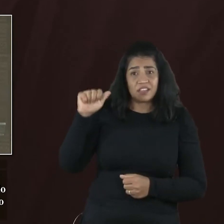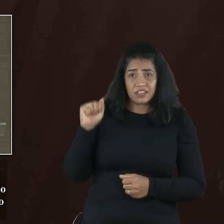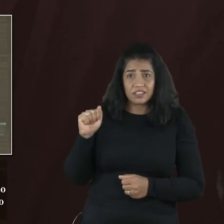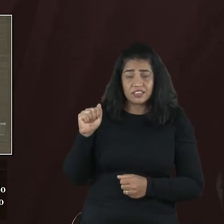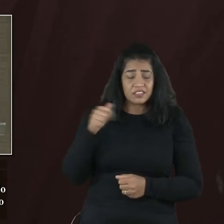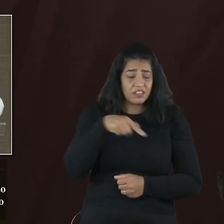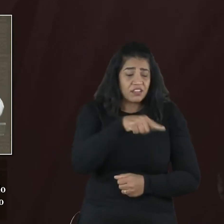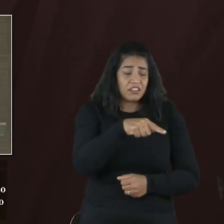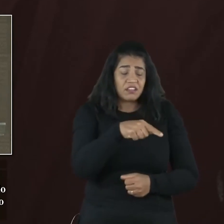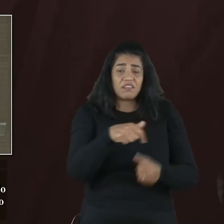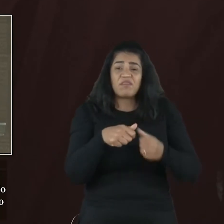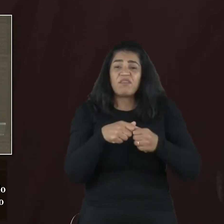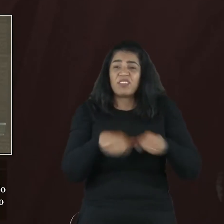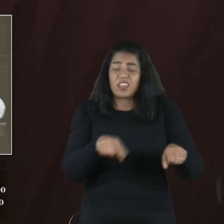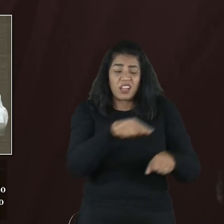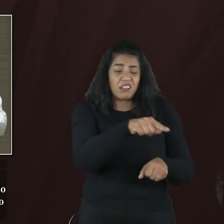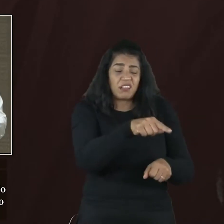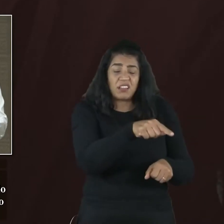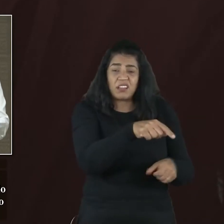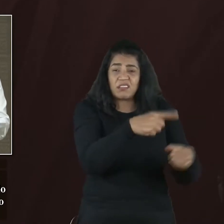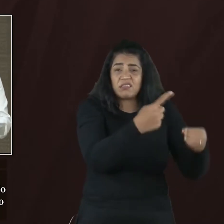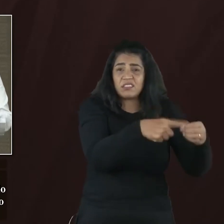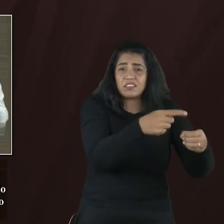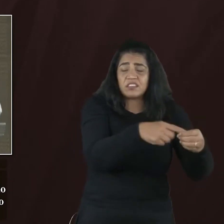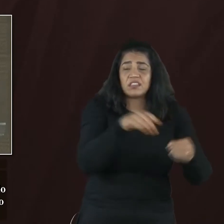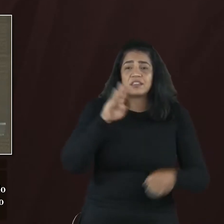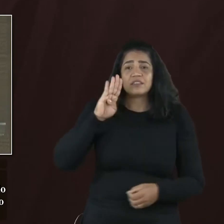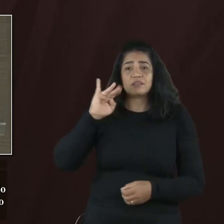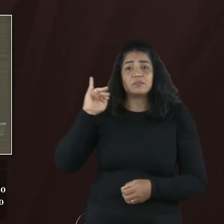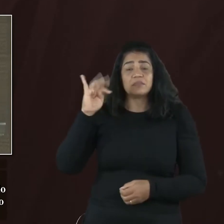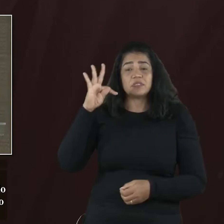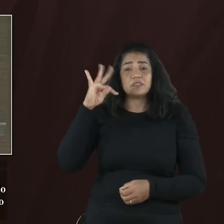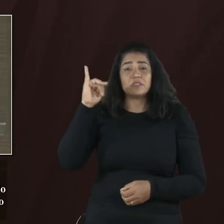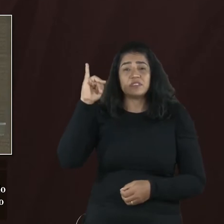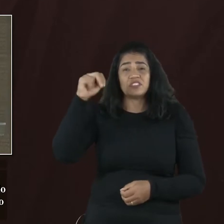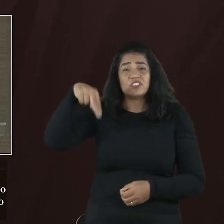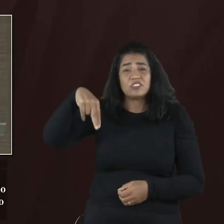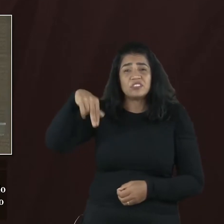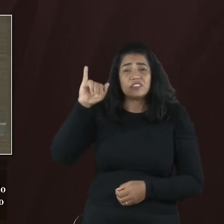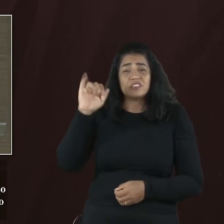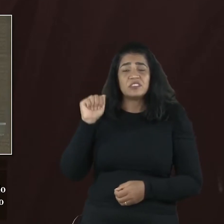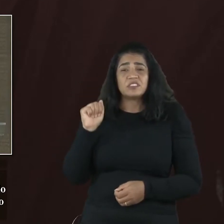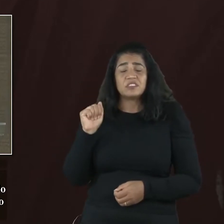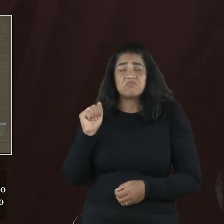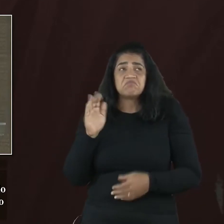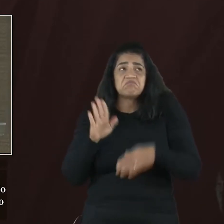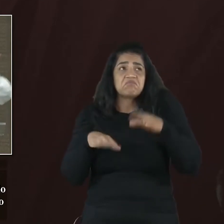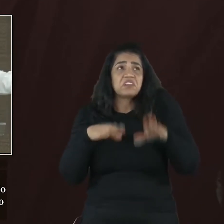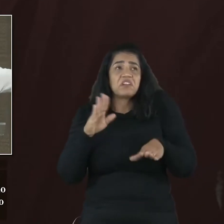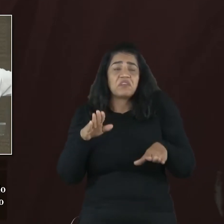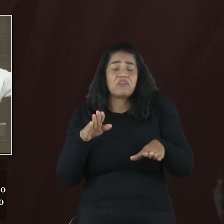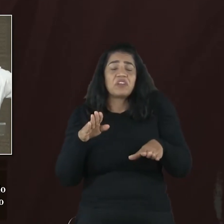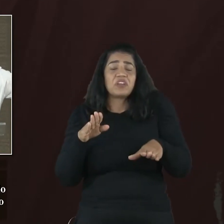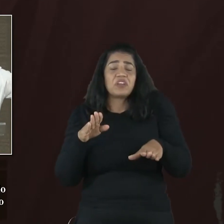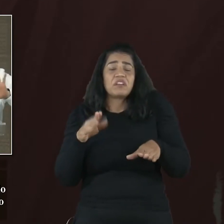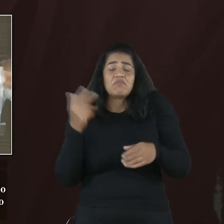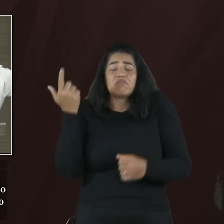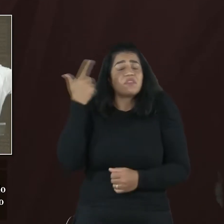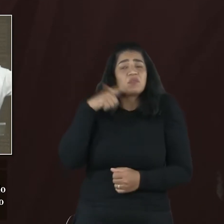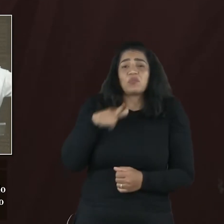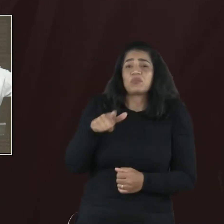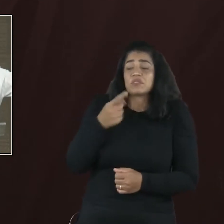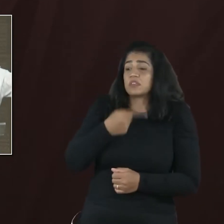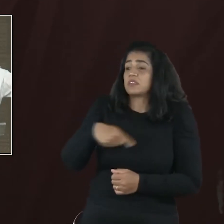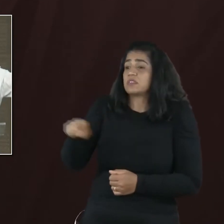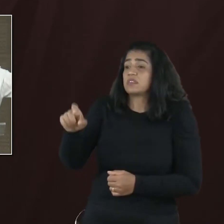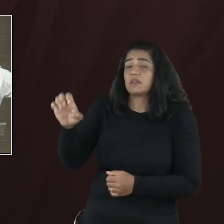na Mísia, na Bitínia, não é isso? Ele talvez não tivesse mais tempo e ocupação para ir para a